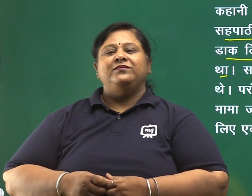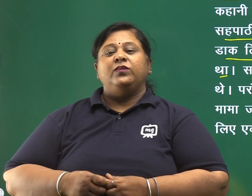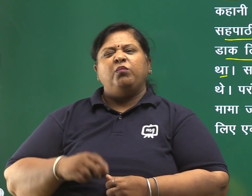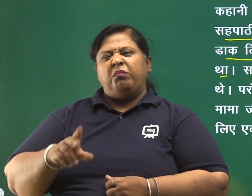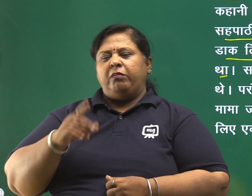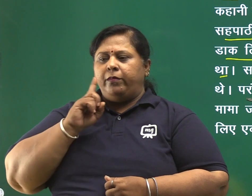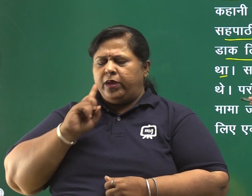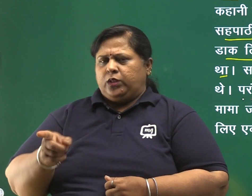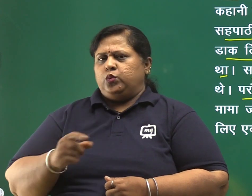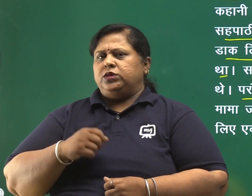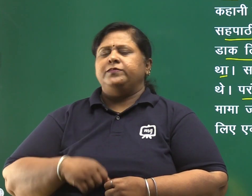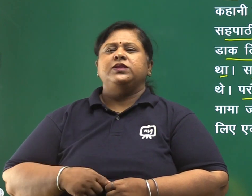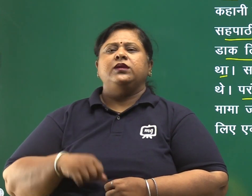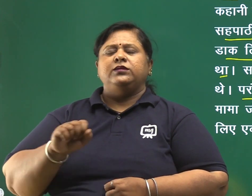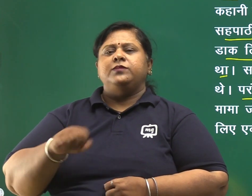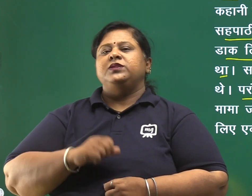परंतु जब से